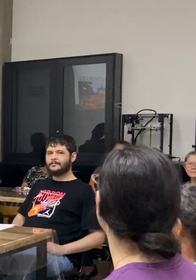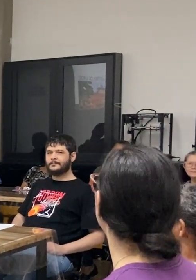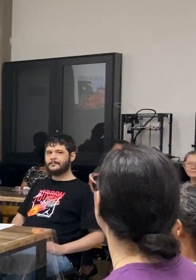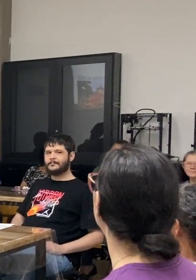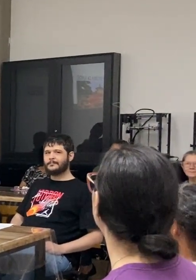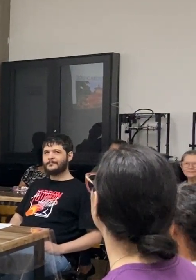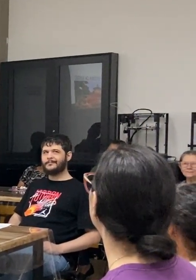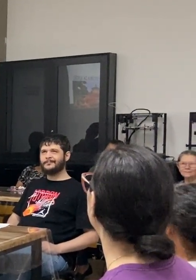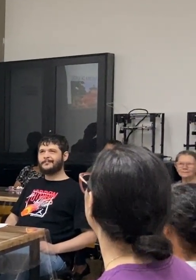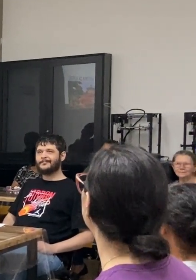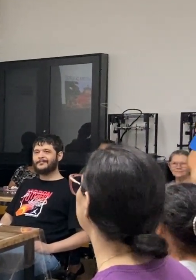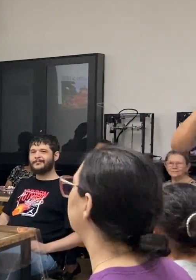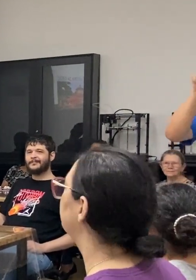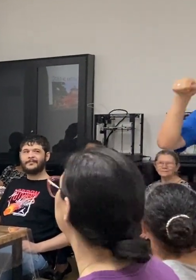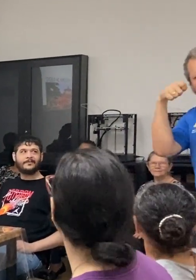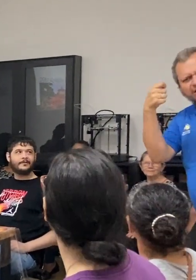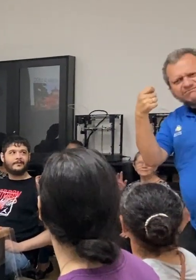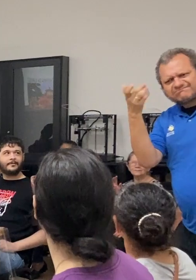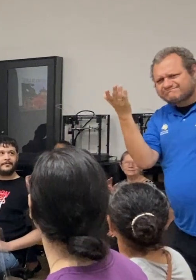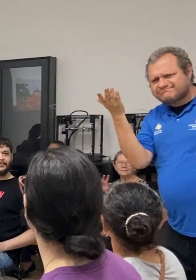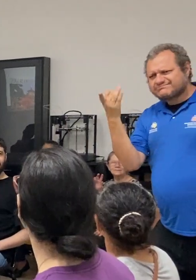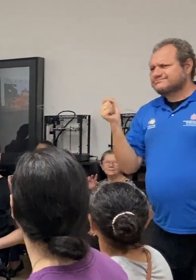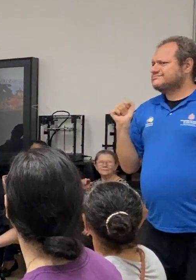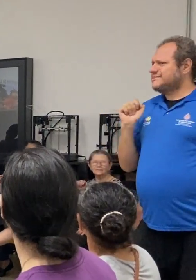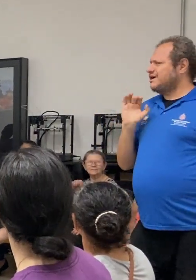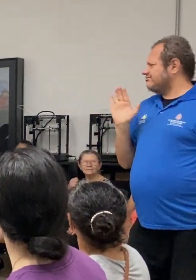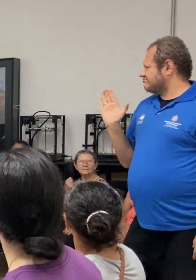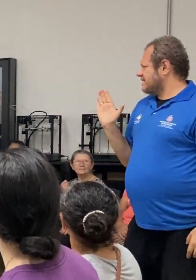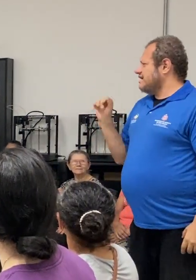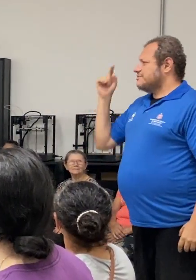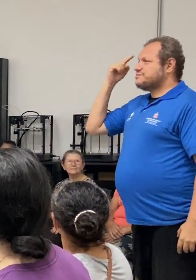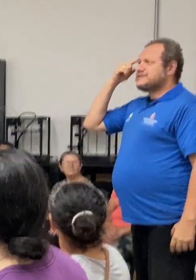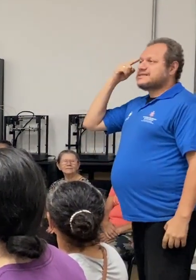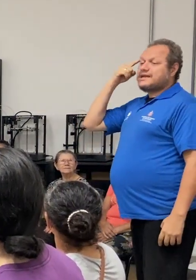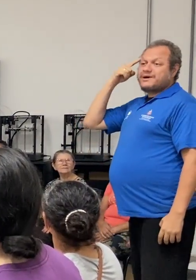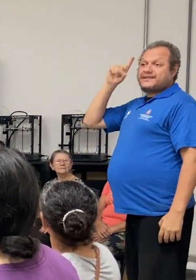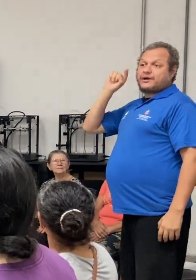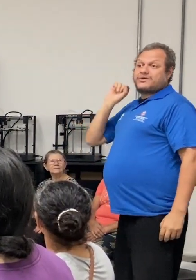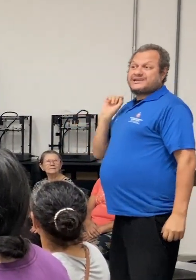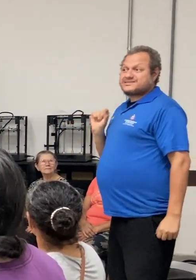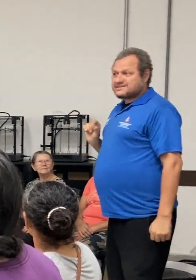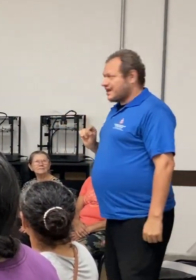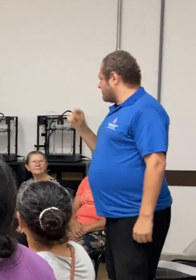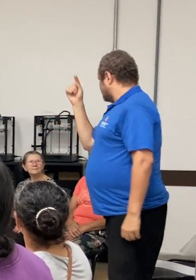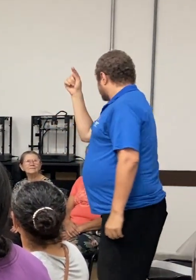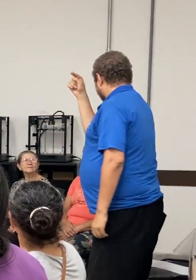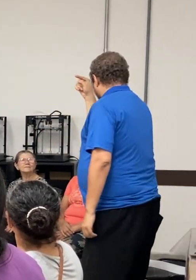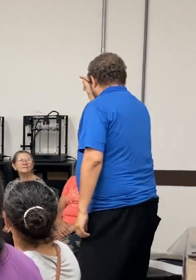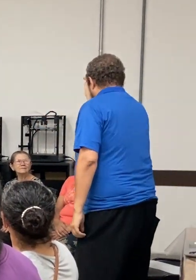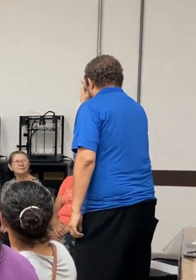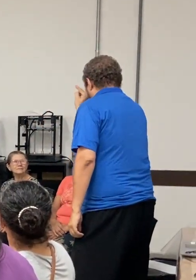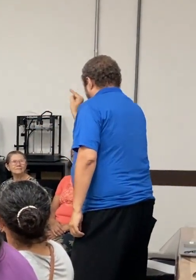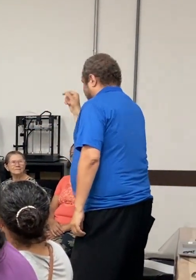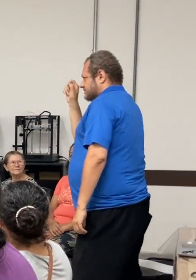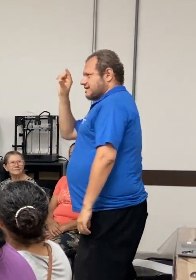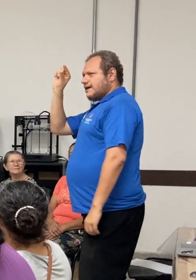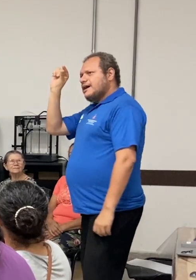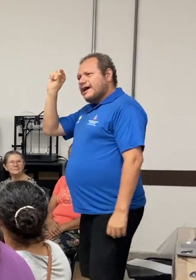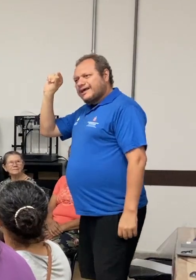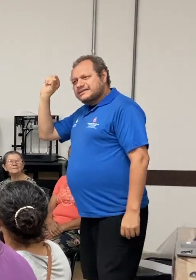lembra? Sinal? Não? Vamos pensar na maneira com que eles escrevem. Eles escrevem lá com aqueles, né? Aquela